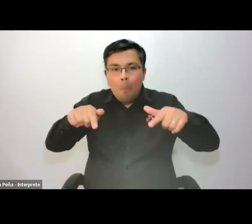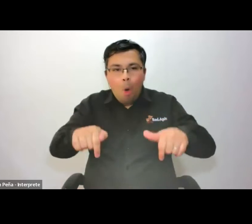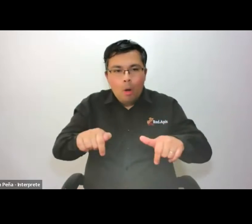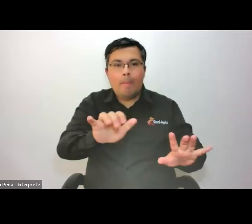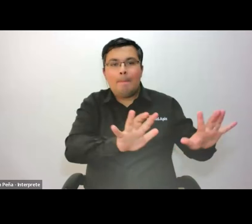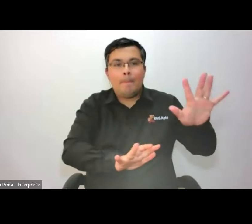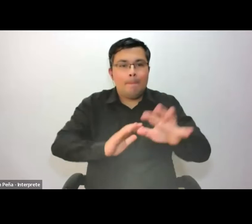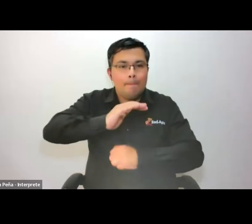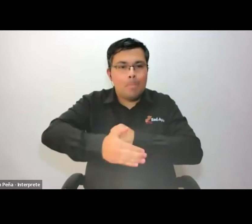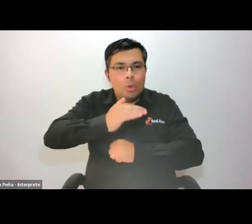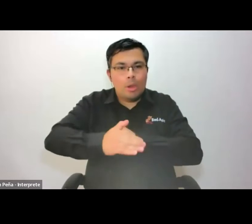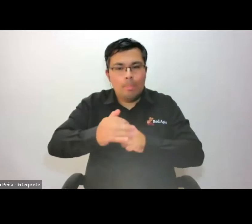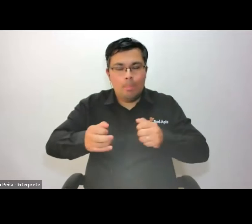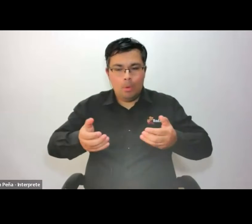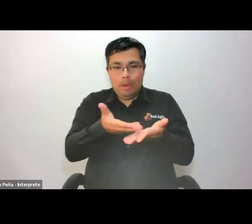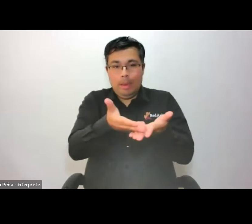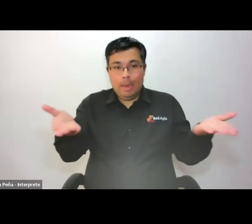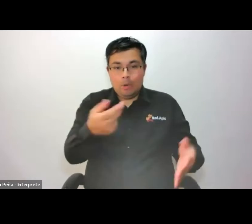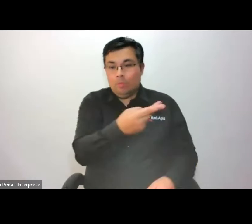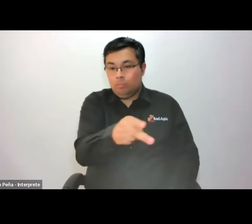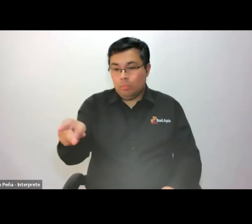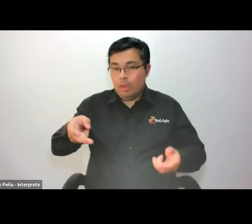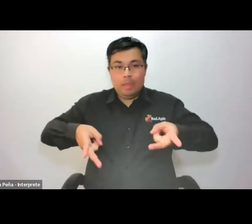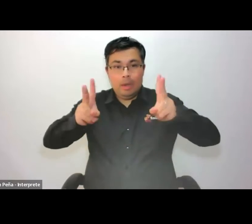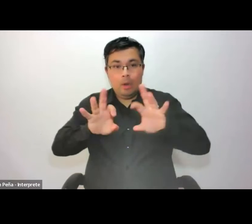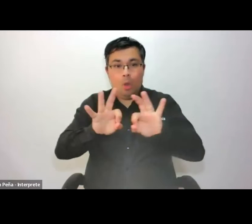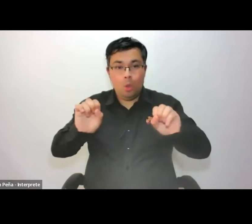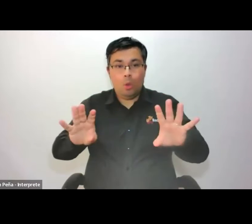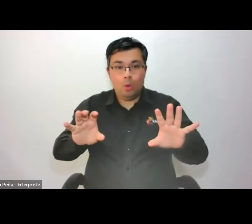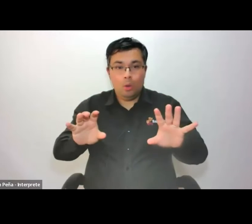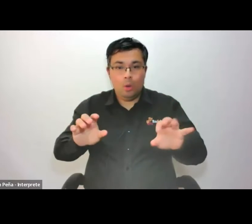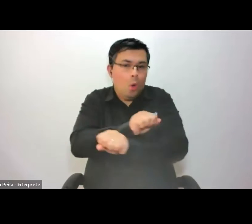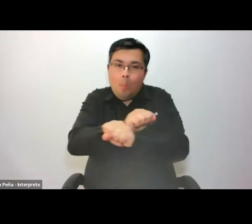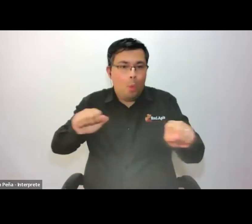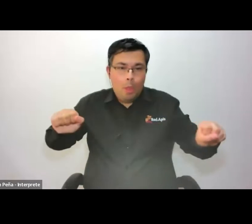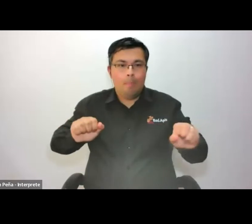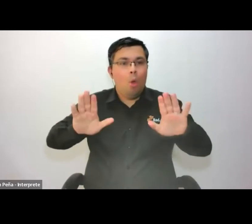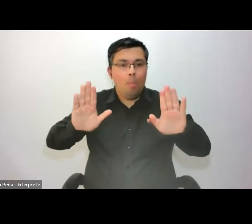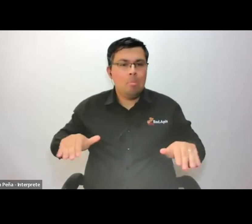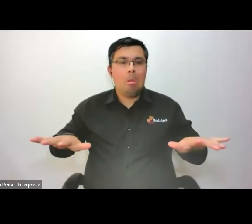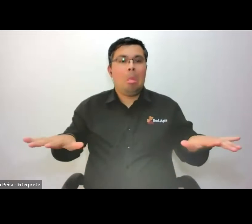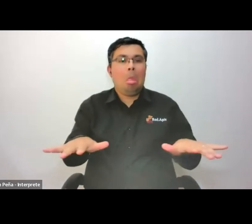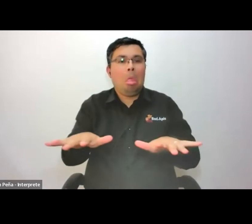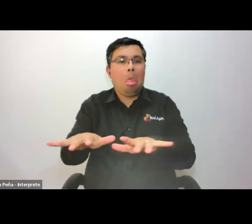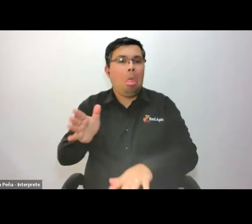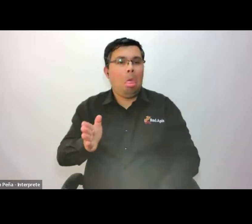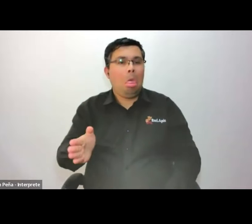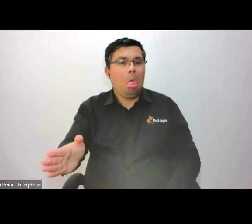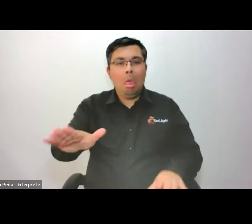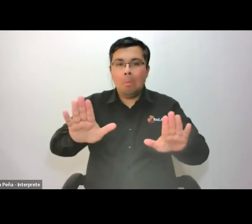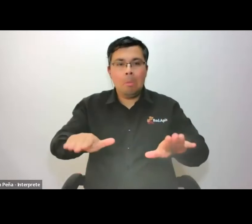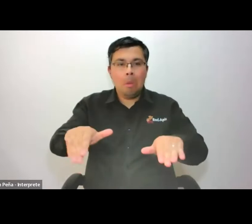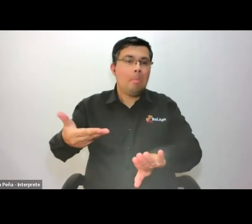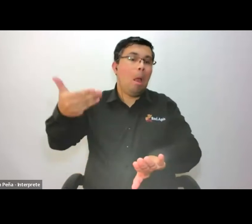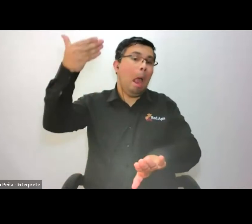derecho a la educación? Bueno, no podemos seguir haciendo las cosas como las veníamos haciendo. Vamos a tener que ajustar en consideración